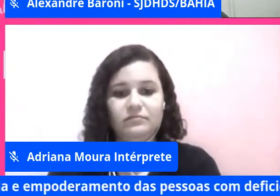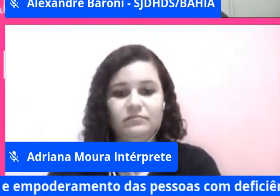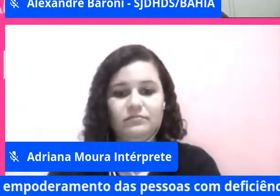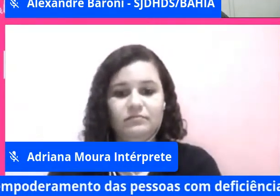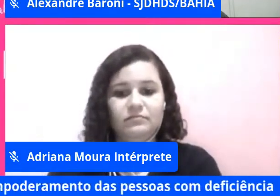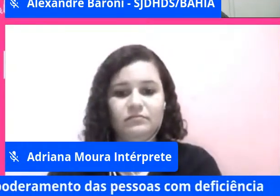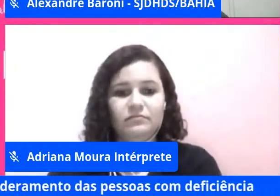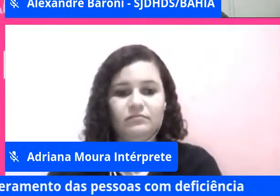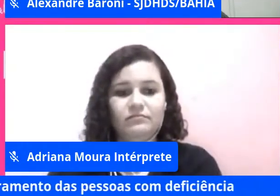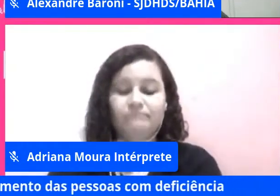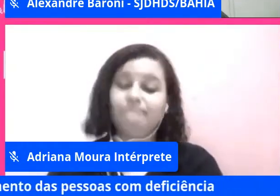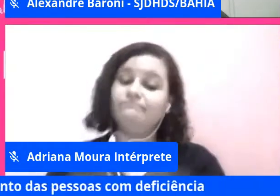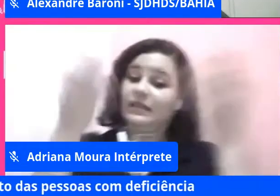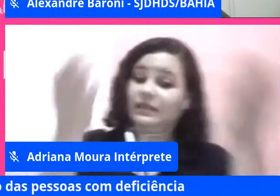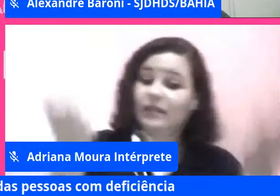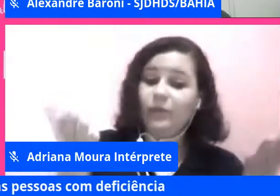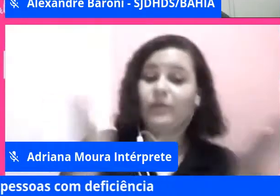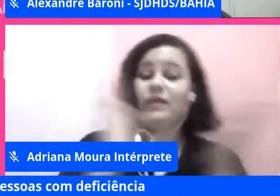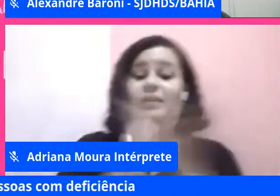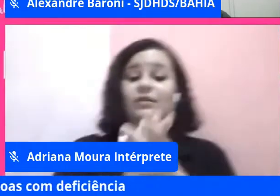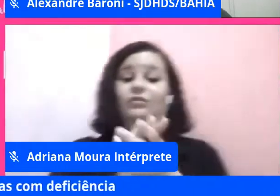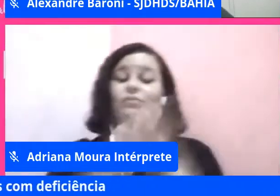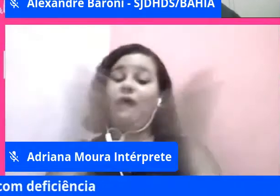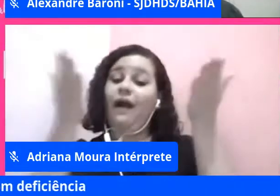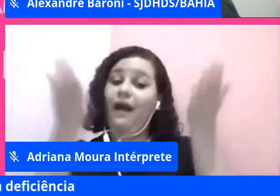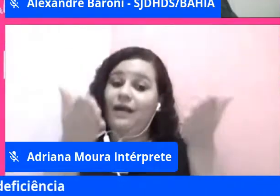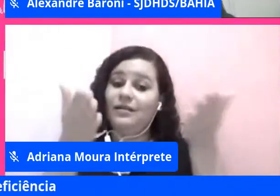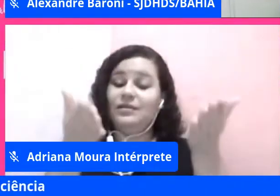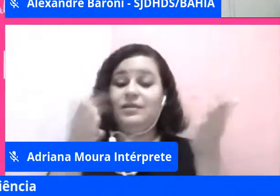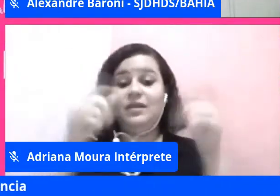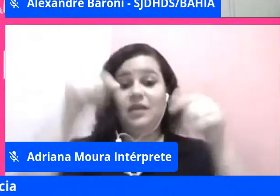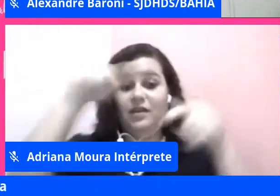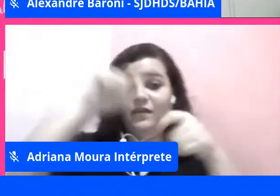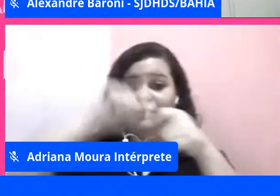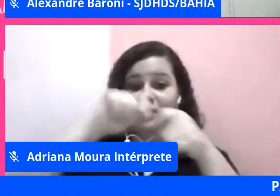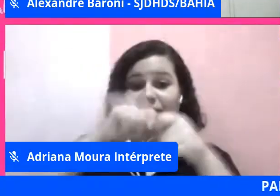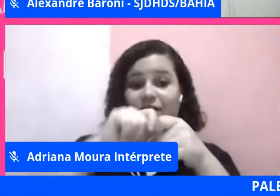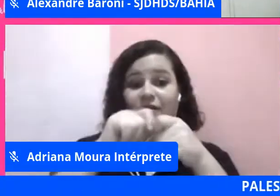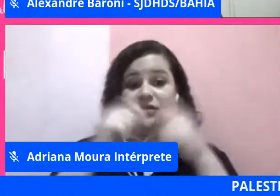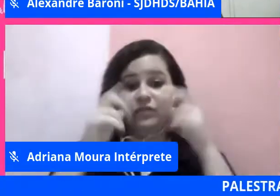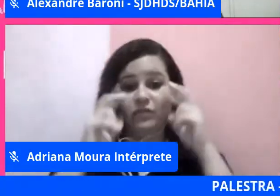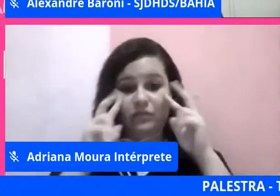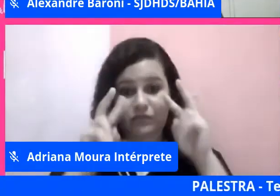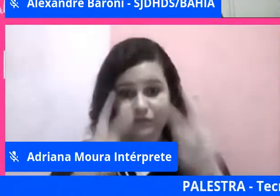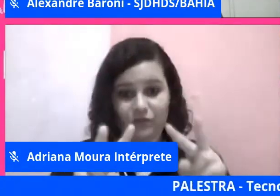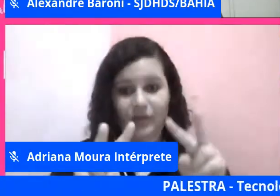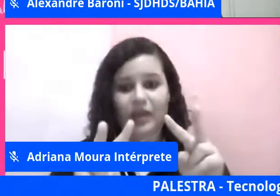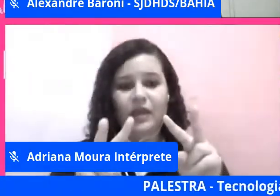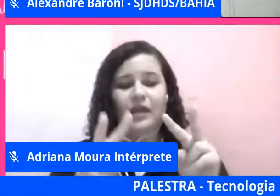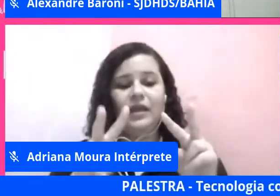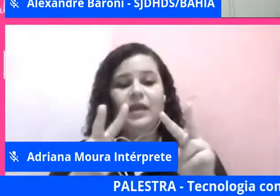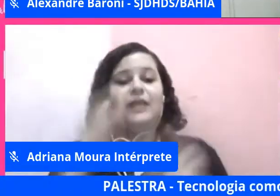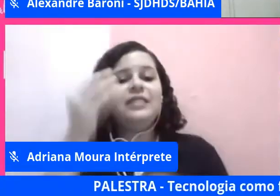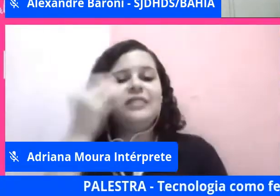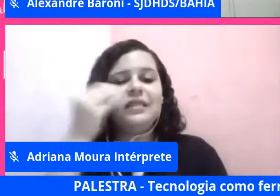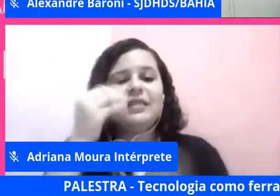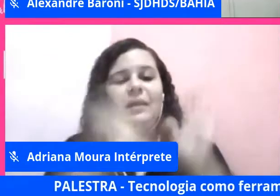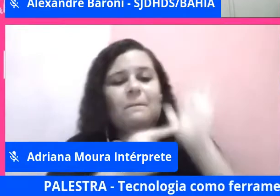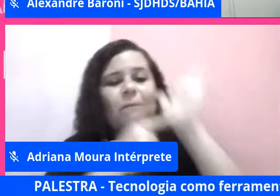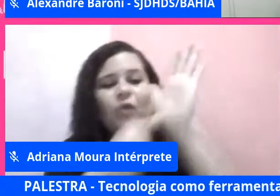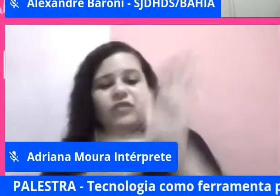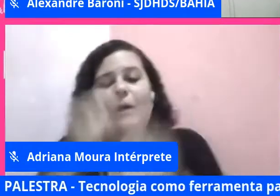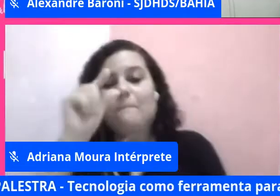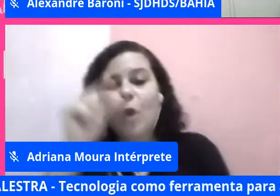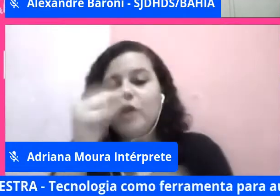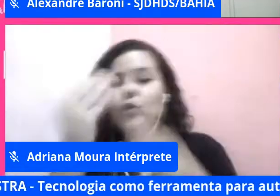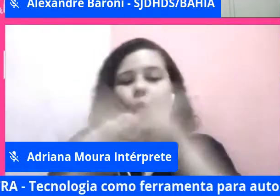Então é isso, aqui estamos, deu para ver, aqui deu para ver um pouquinho do funcionamento dessas três